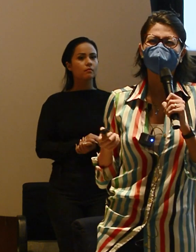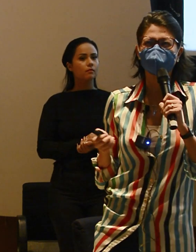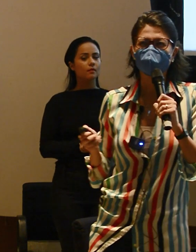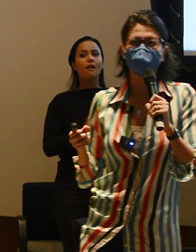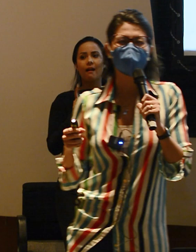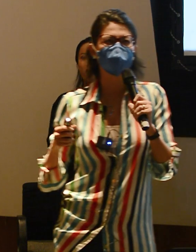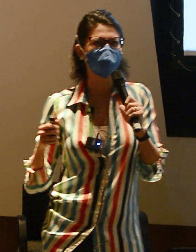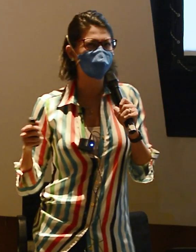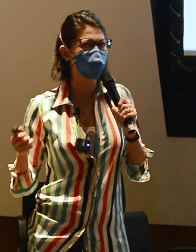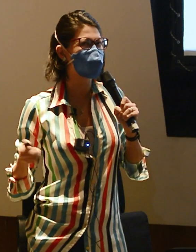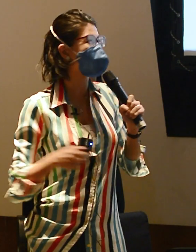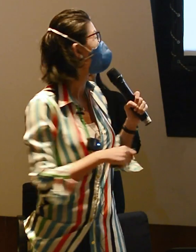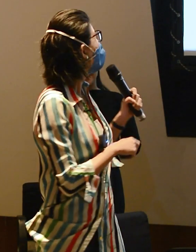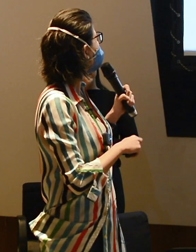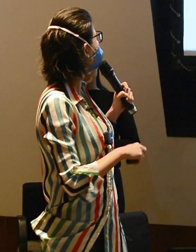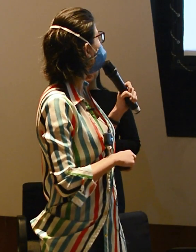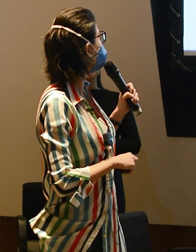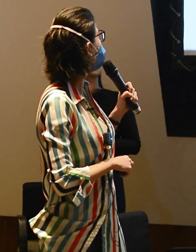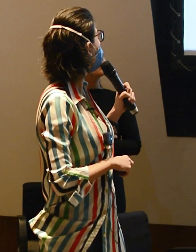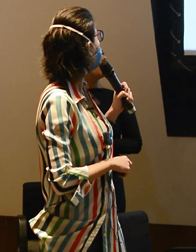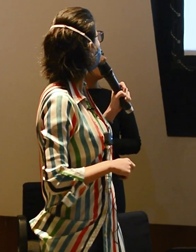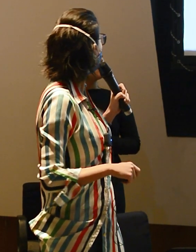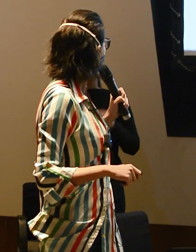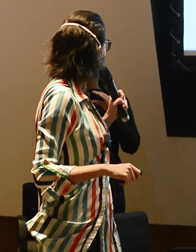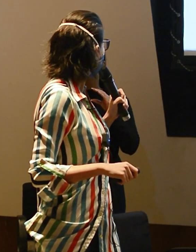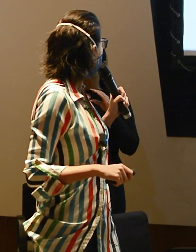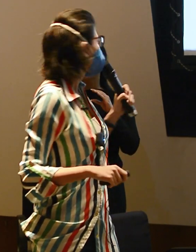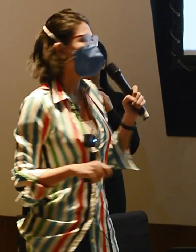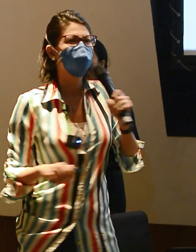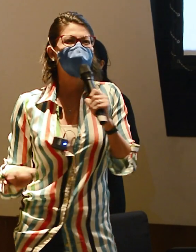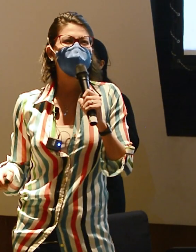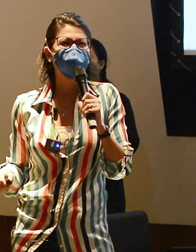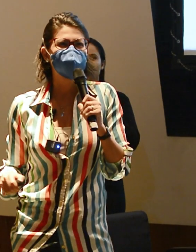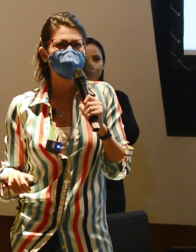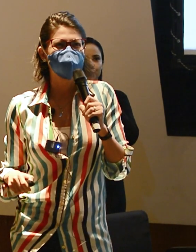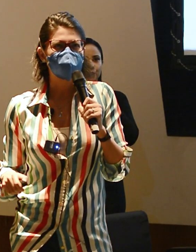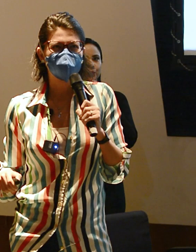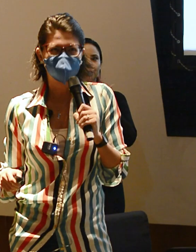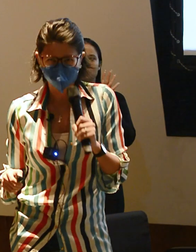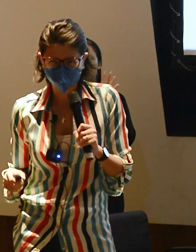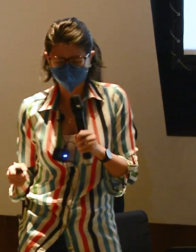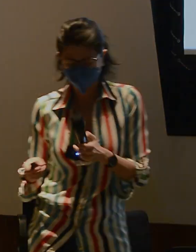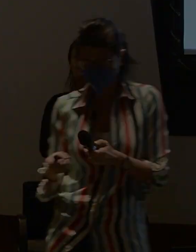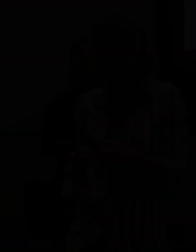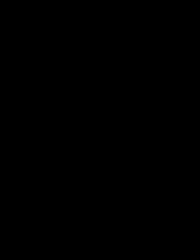Era isso que eu tinha para falar. Obrigada, viu, gente? Esse aqui é o meu e-mail. Qualquer dúvida, eu estou à disposição.